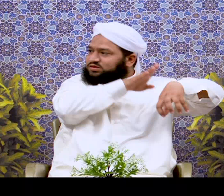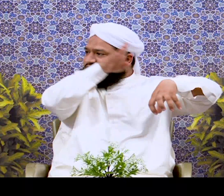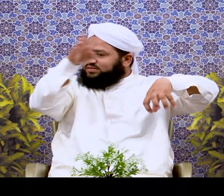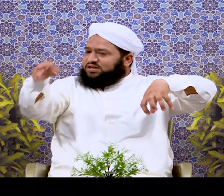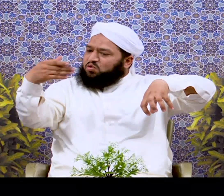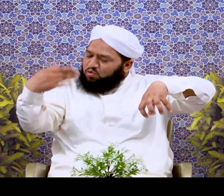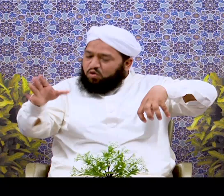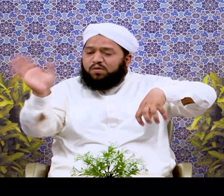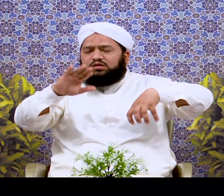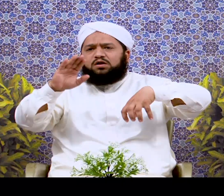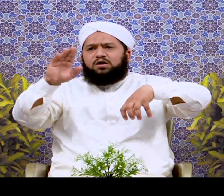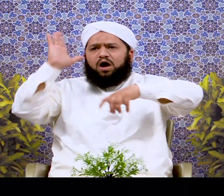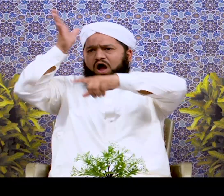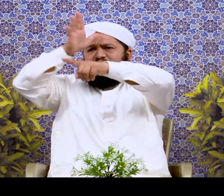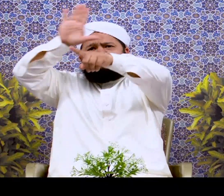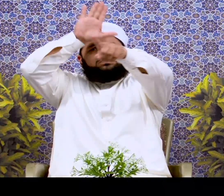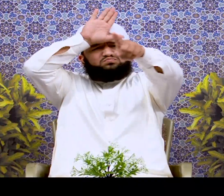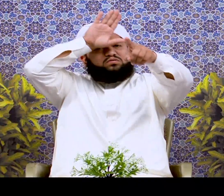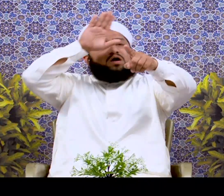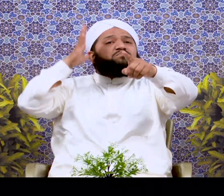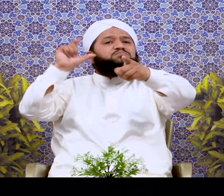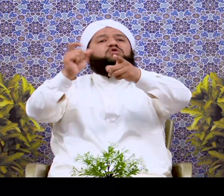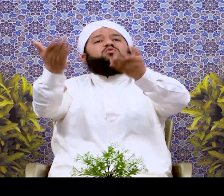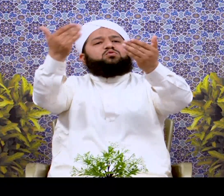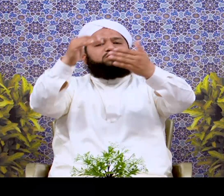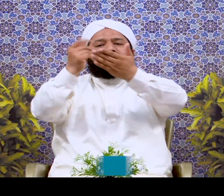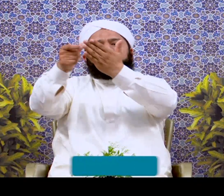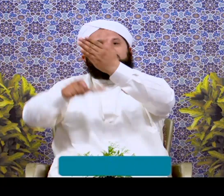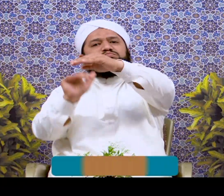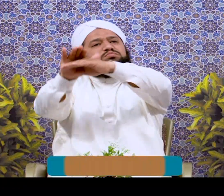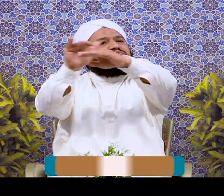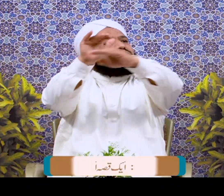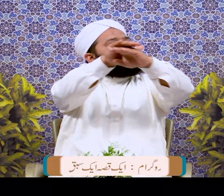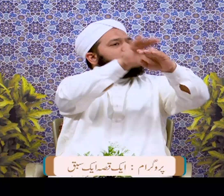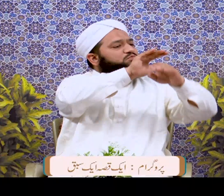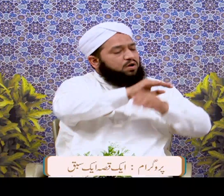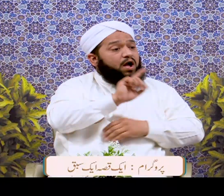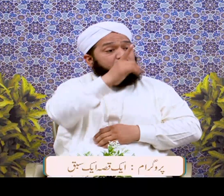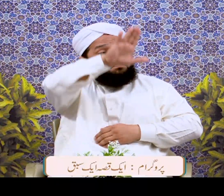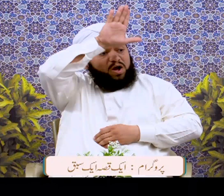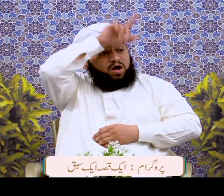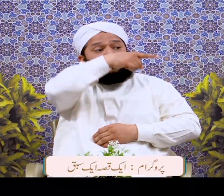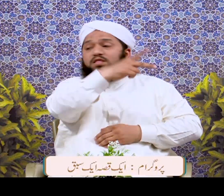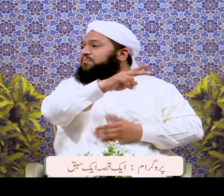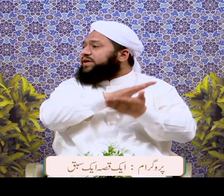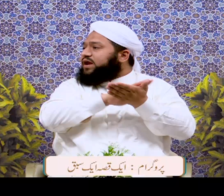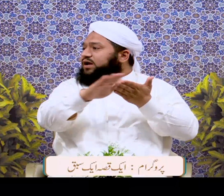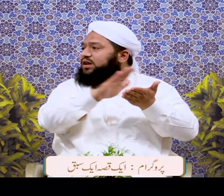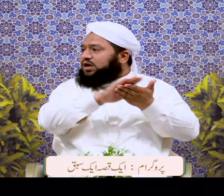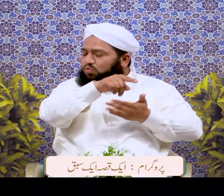مختلف بادشاہوں کو خط لکھ کر اسلام قبول کرنے کی دعوت دی تو ایک خط ہرقل بادشاہ کو بھی بھیجا۔ ہرقل